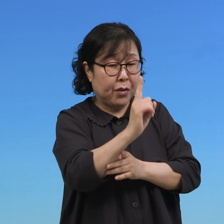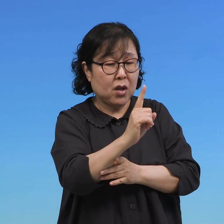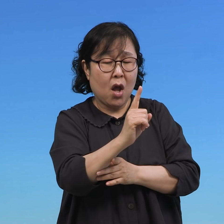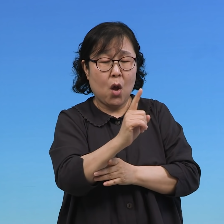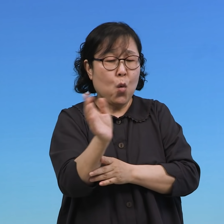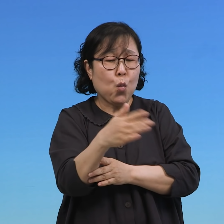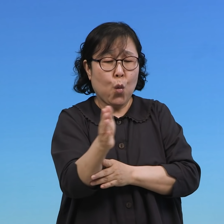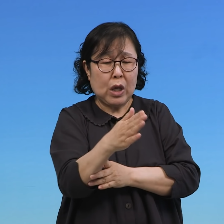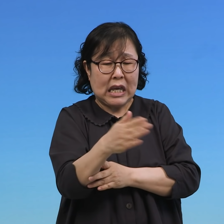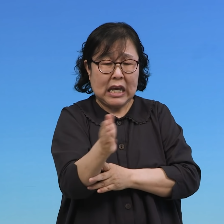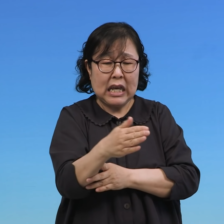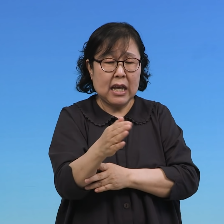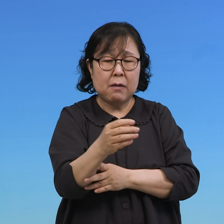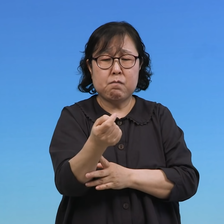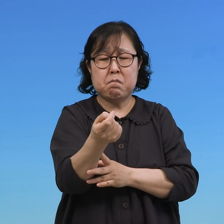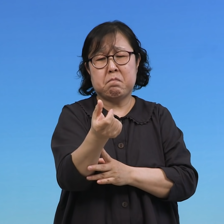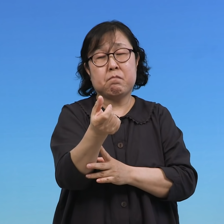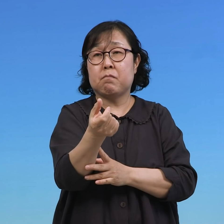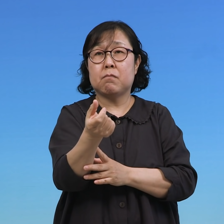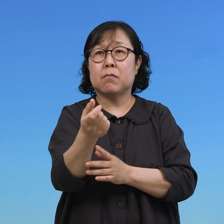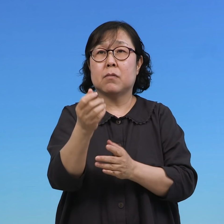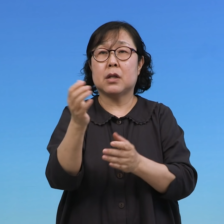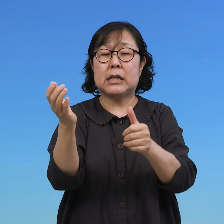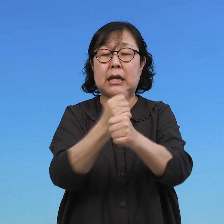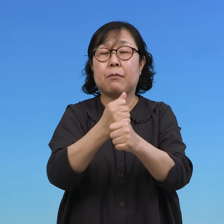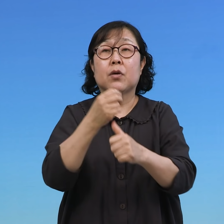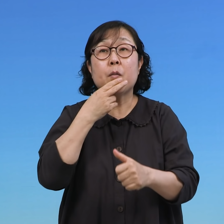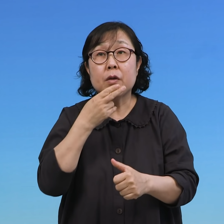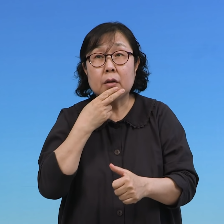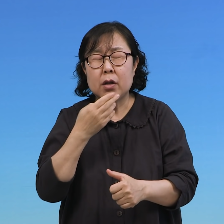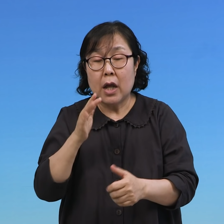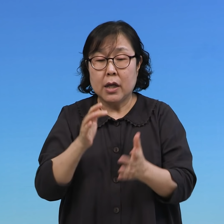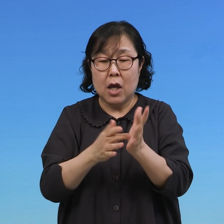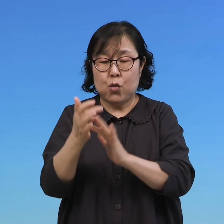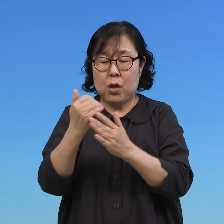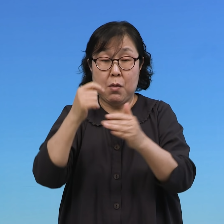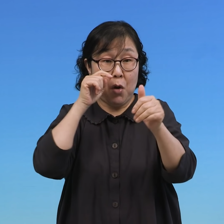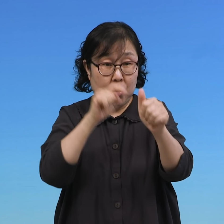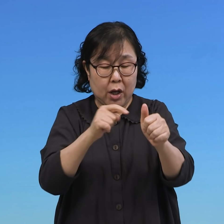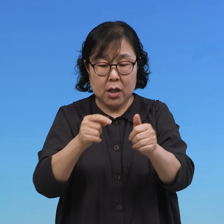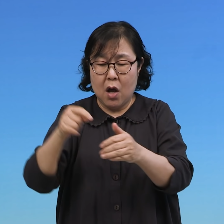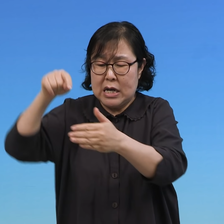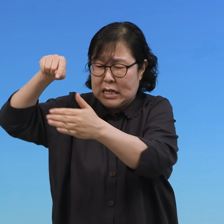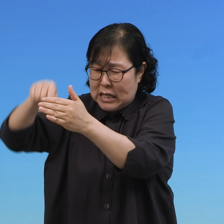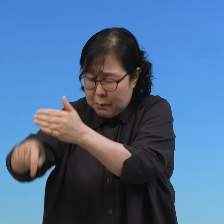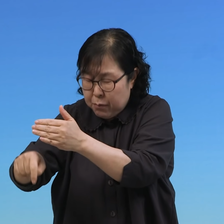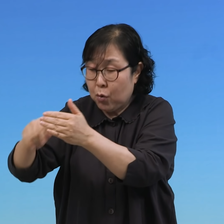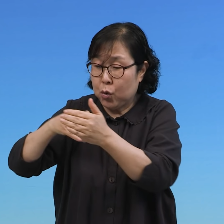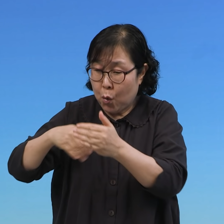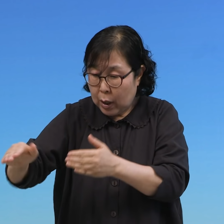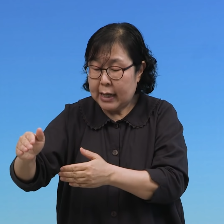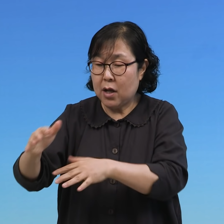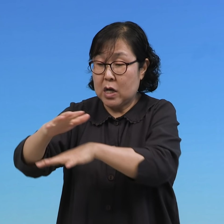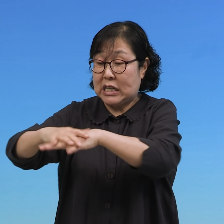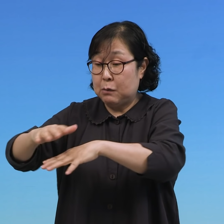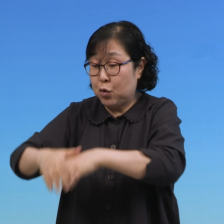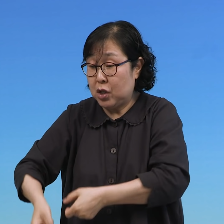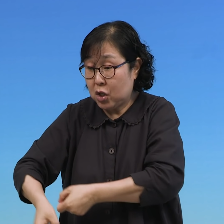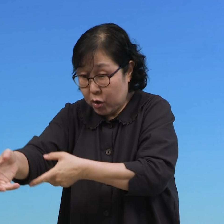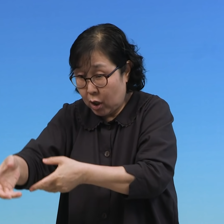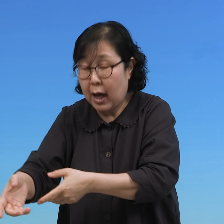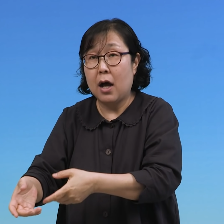그런 상황에서 예수님께서 베드로에게 깊은 데로 가서 그물을 내려라. 그래 그 말에 순종했더니